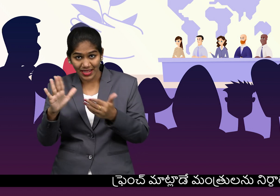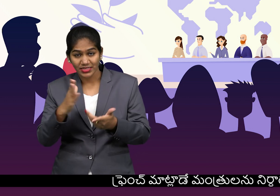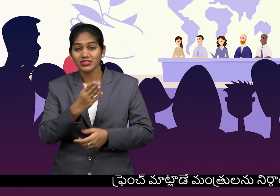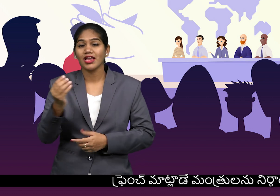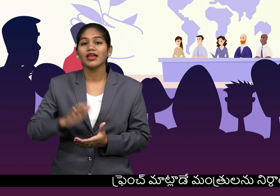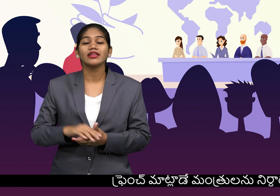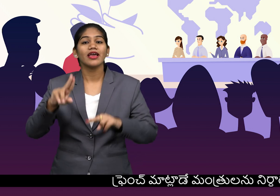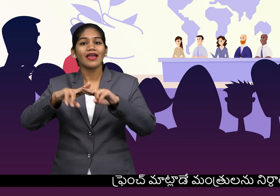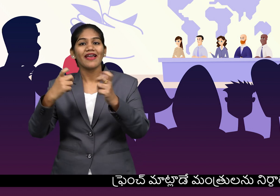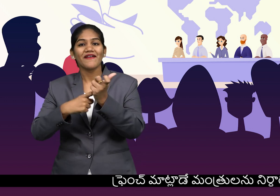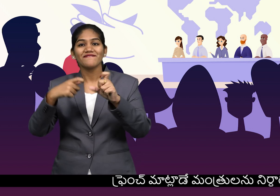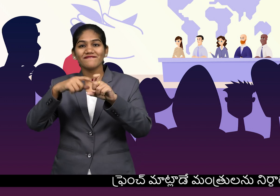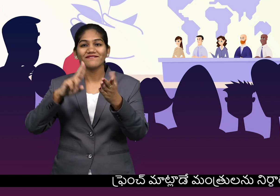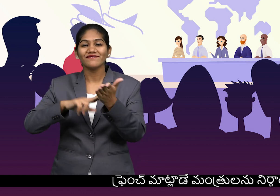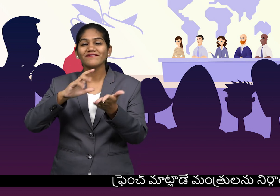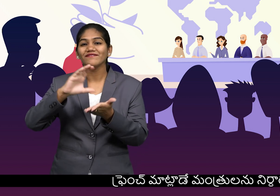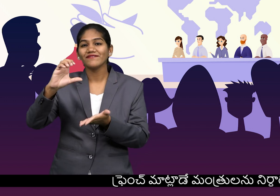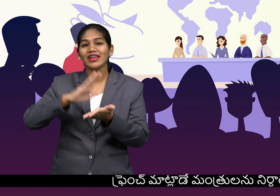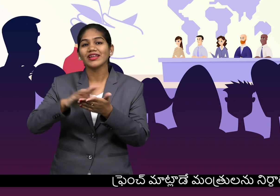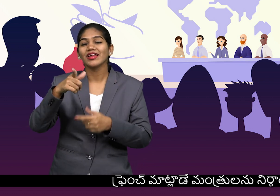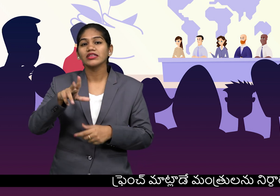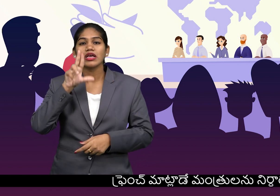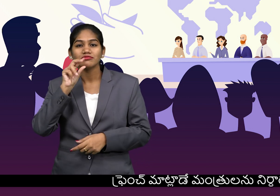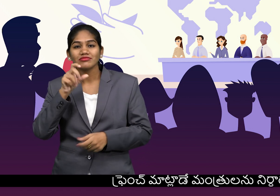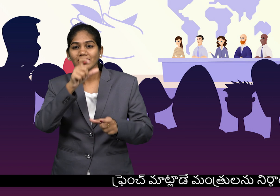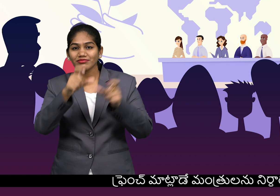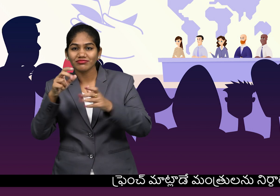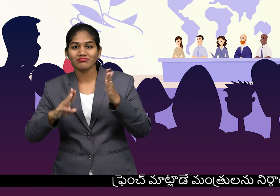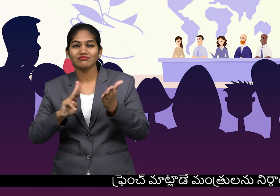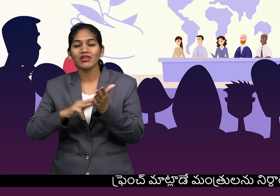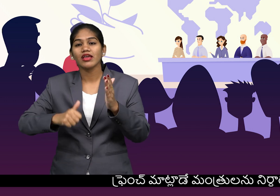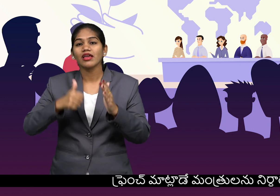ఫ్రెంచ్ మాట్లాడే మంత్రులను నిర్ధారిస్తుంది.